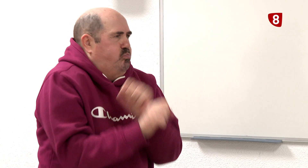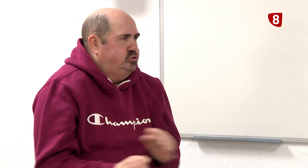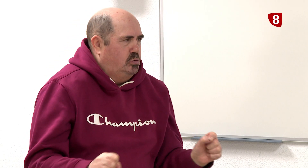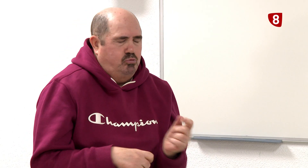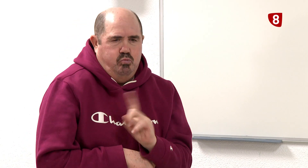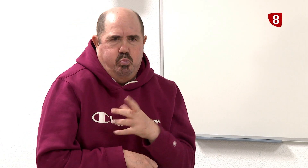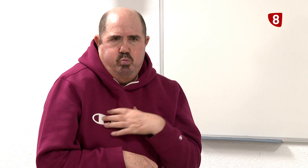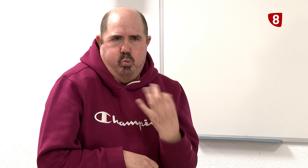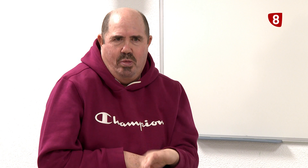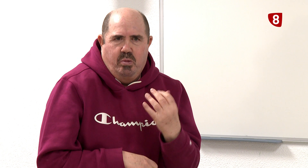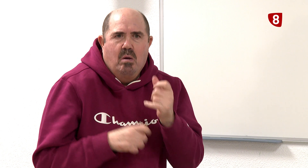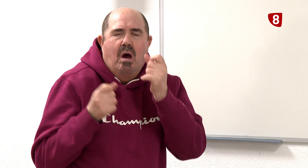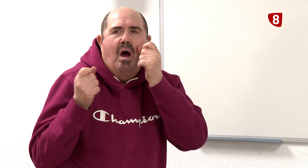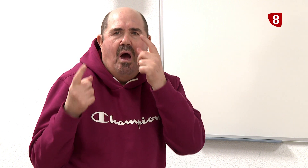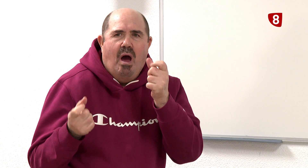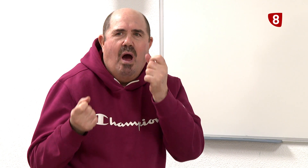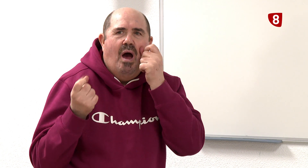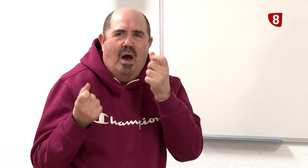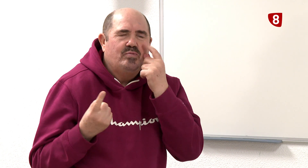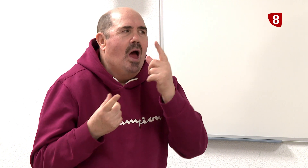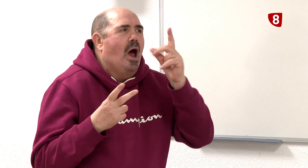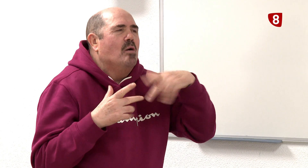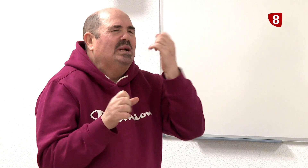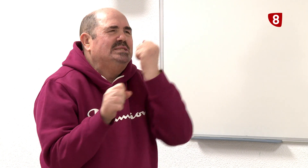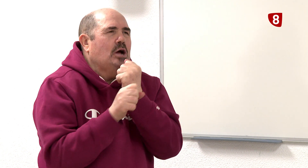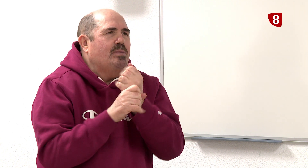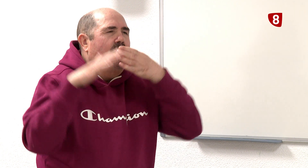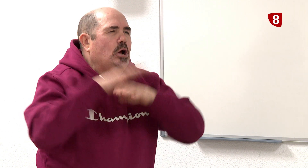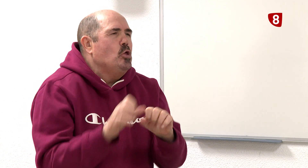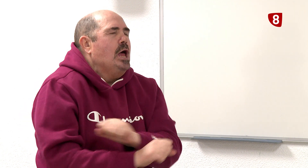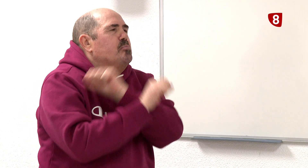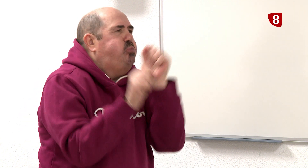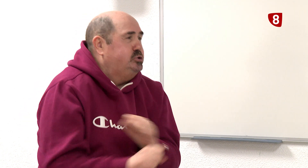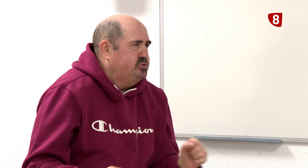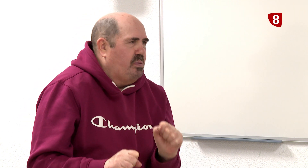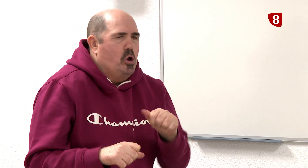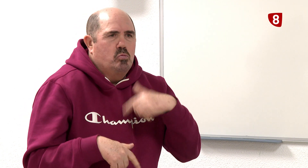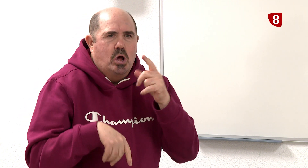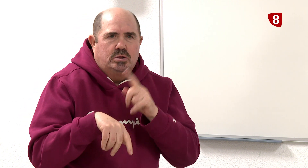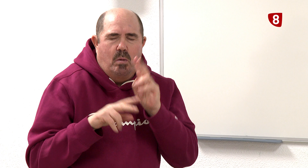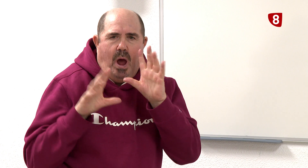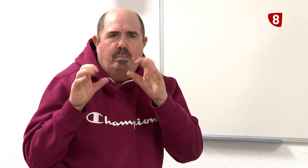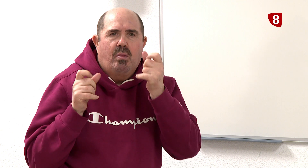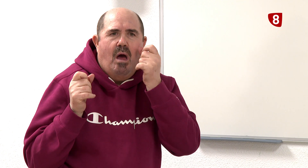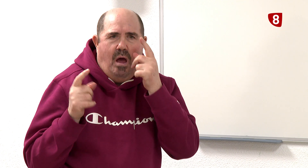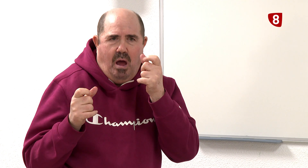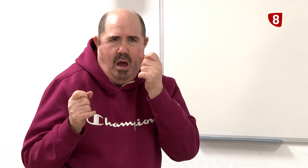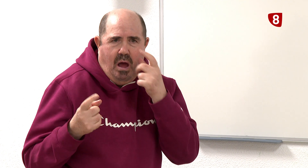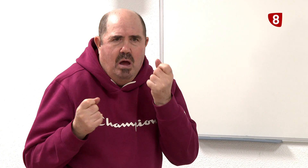o claro, que una persona sorda no puede conducir. Entonces, pues claro, luego se dan cuenta que sí, que no pueden trabajar en ciertas áreas.